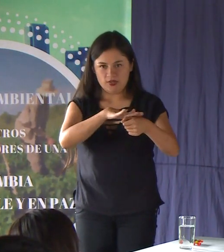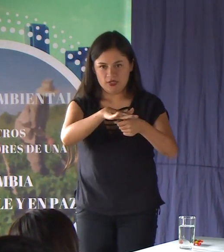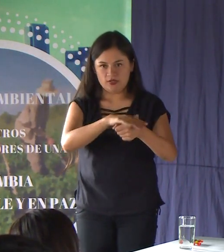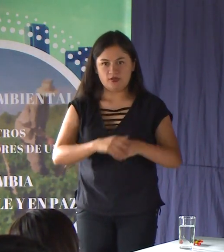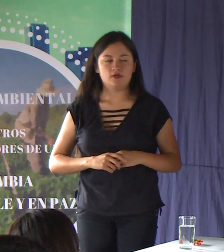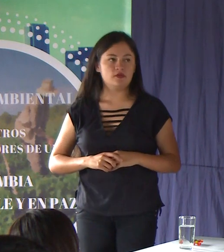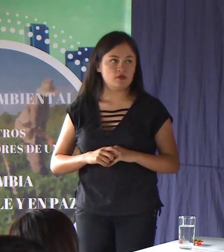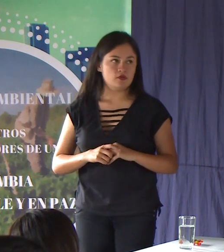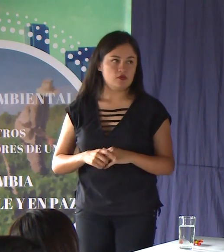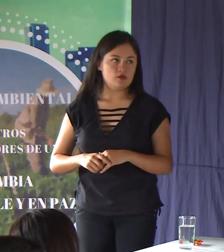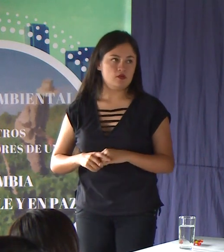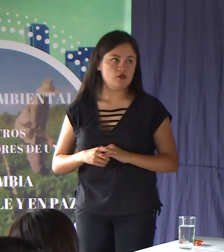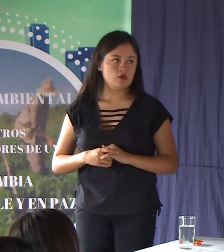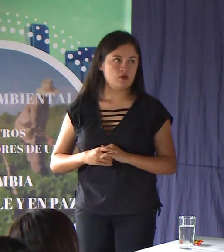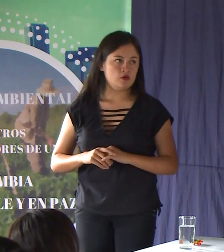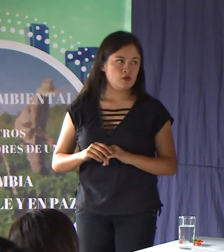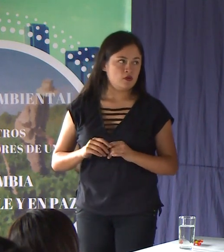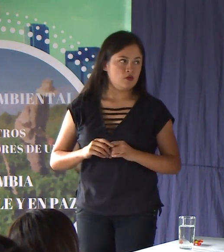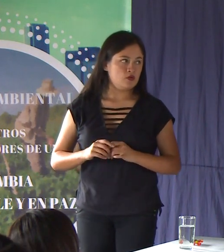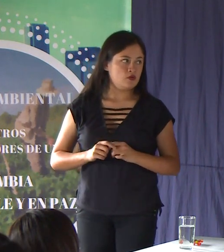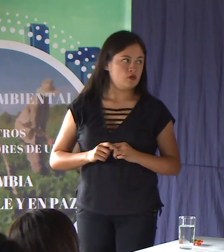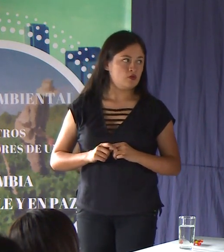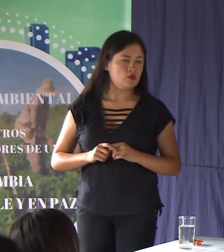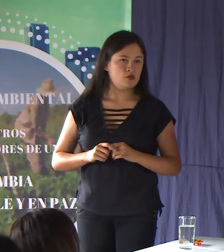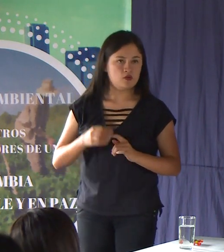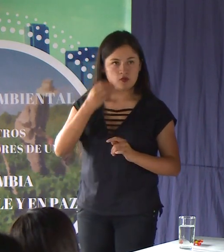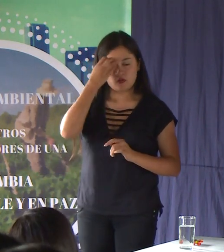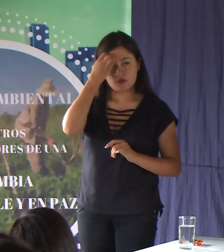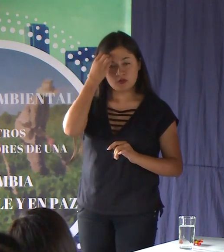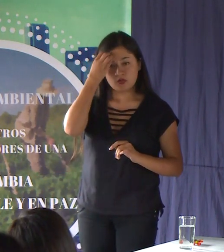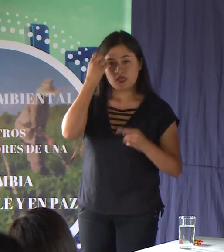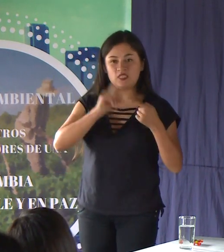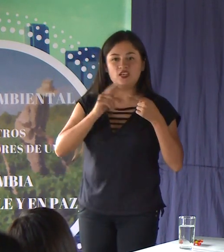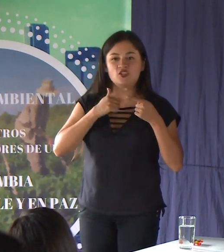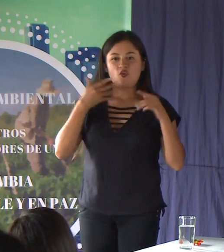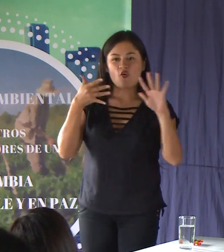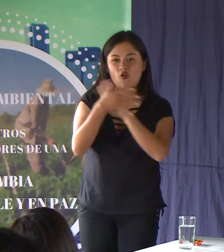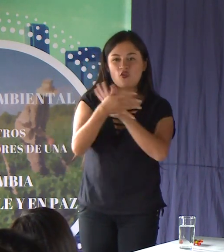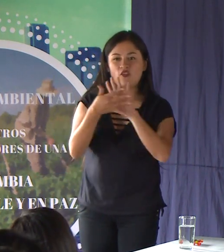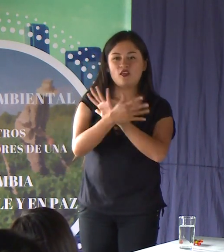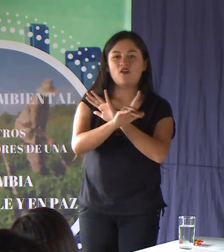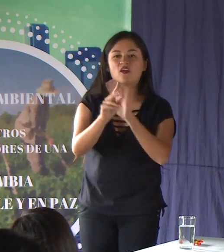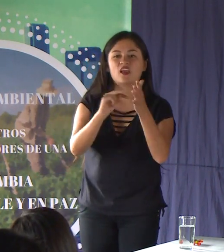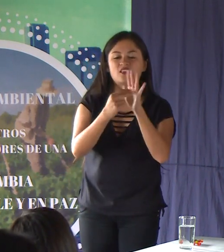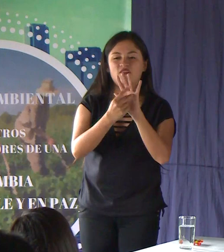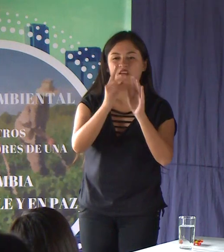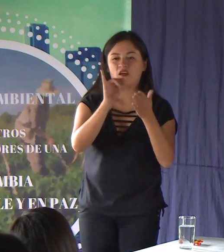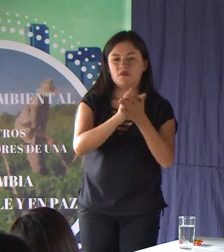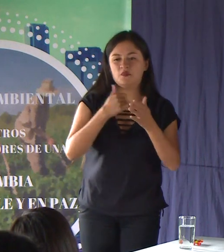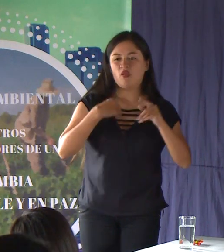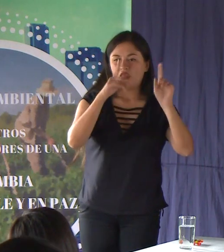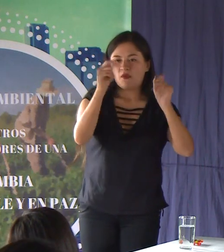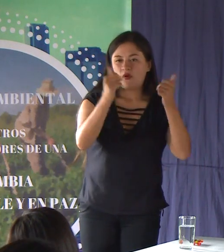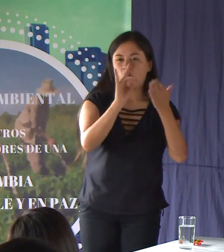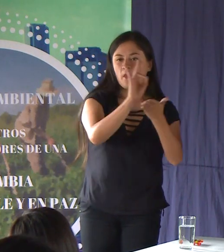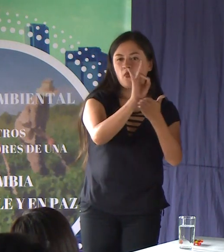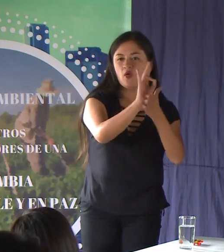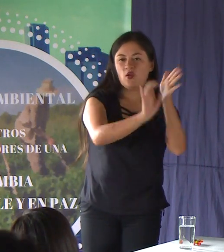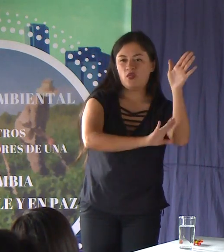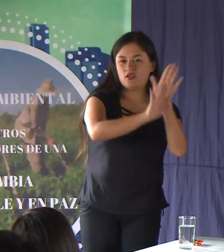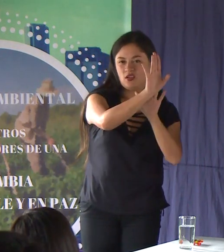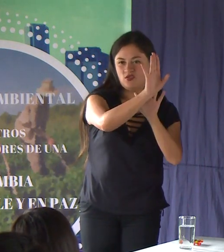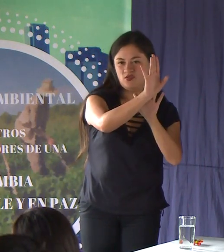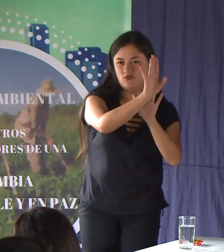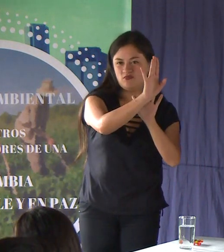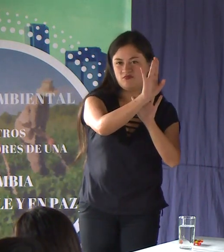He tocado entonces hasta ahora un solo abrebocas de lo que significa el modelo de desarrollo. Yo creo, confío